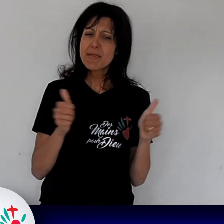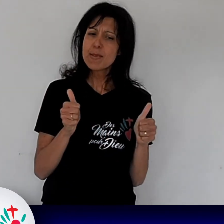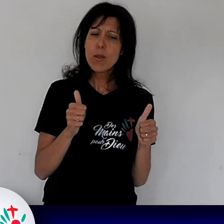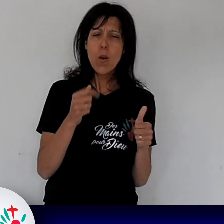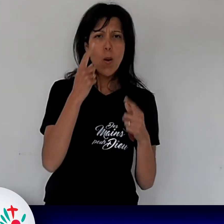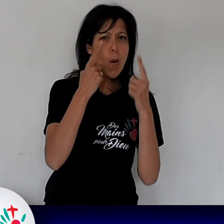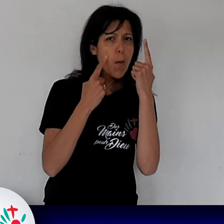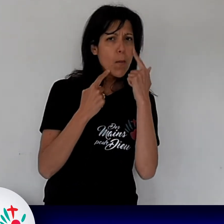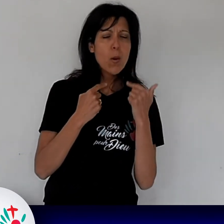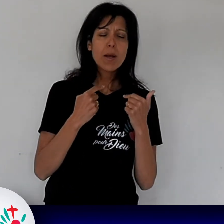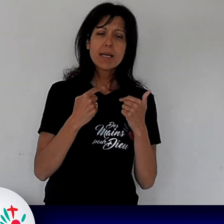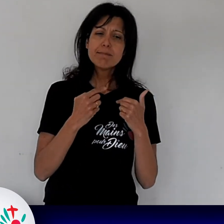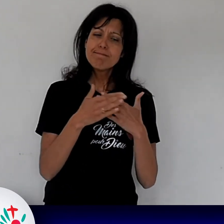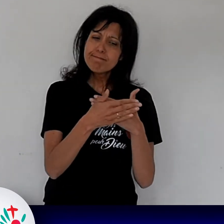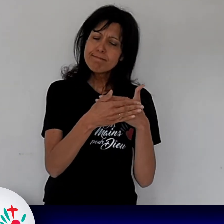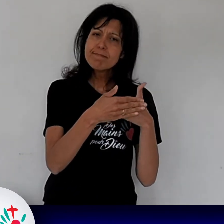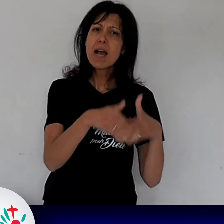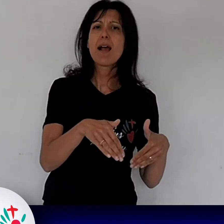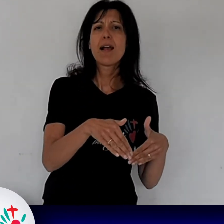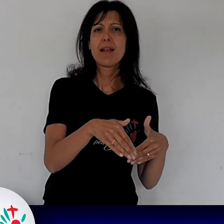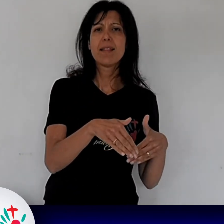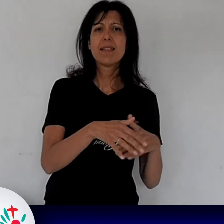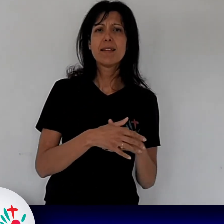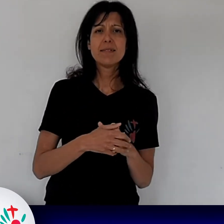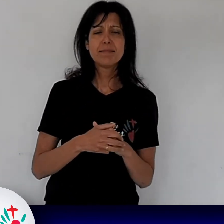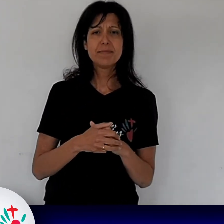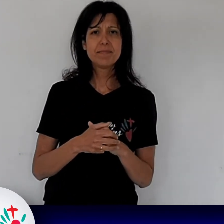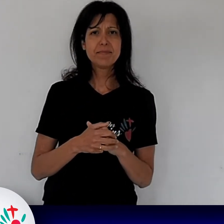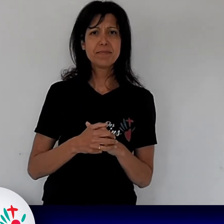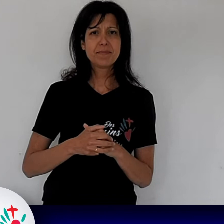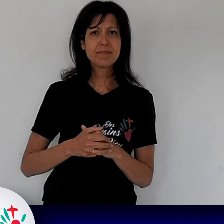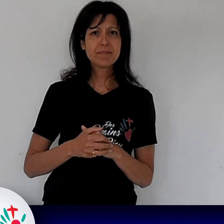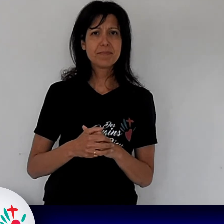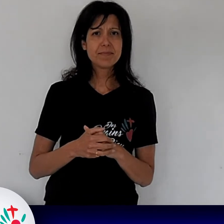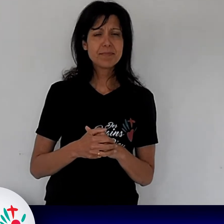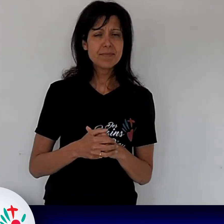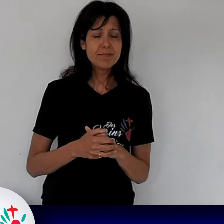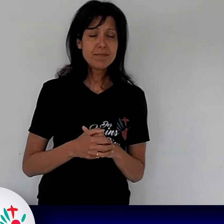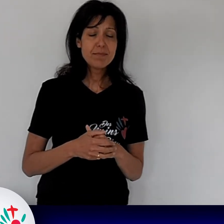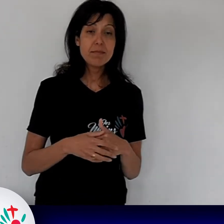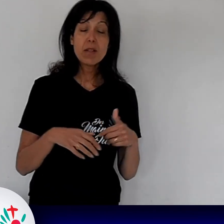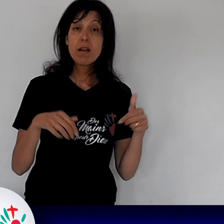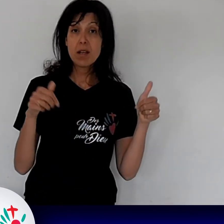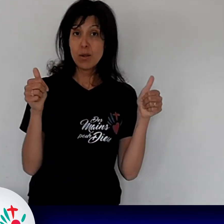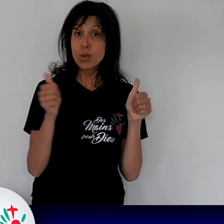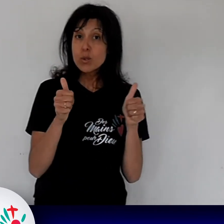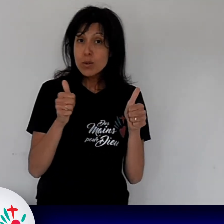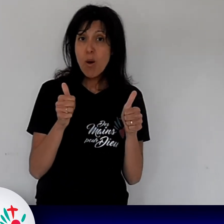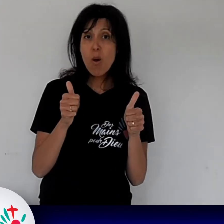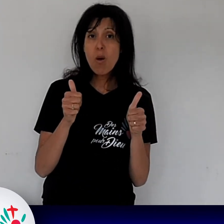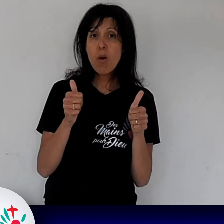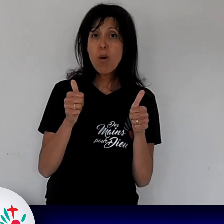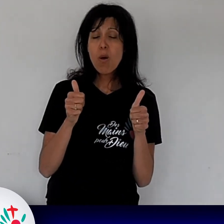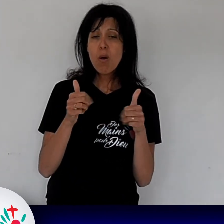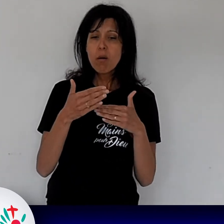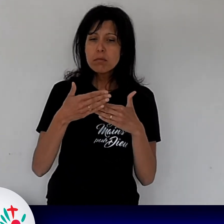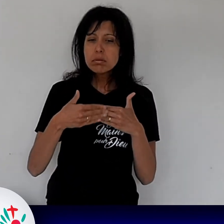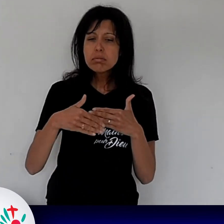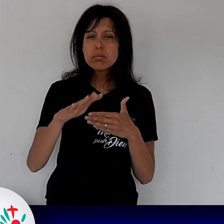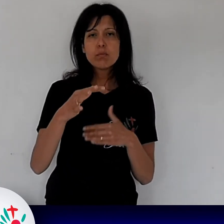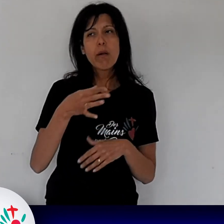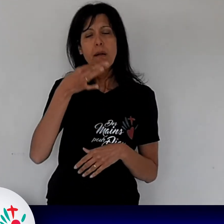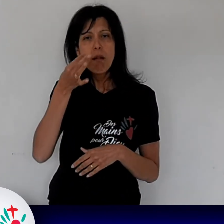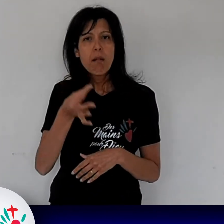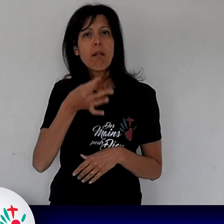s'arrêter. C'est ce que nous dit le Seigneur ce matin. Il y a un temps pour se lamenter, mais